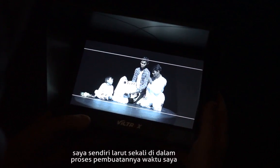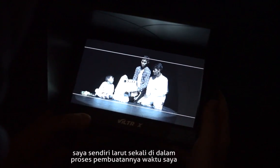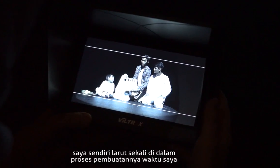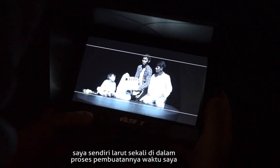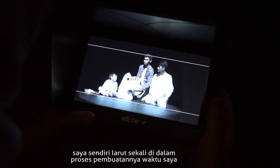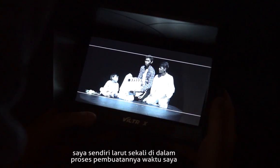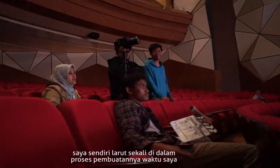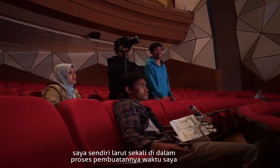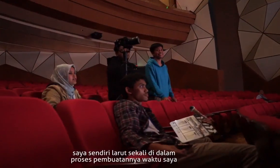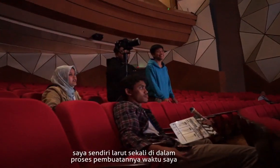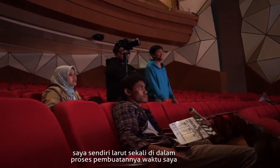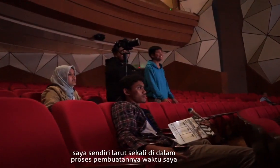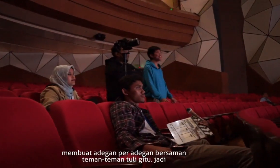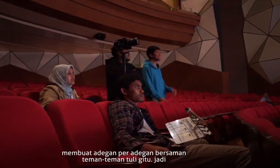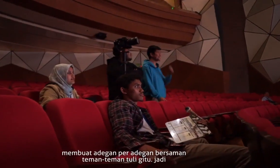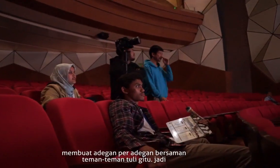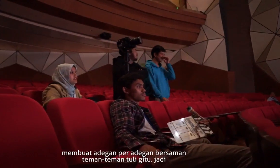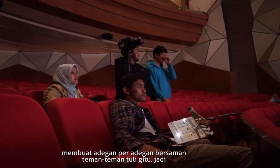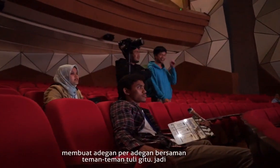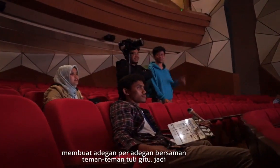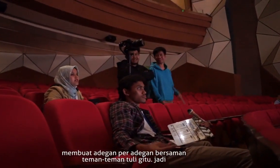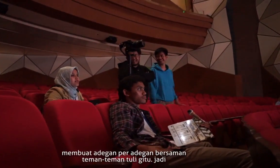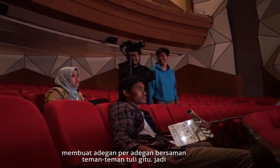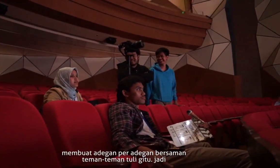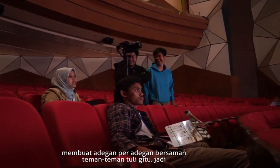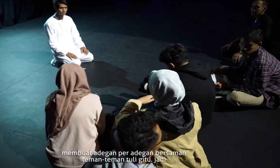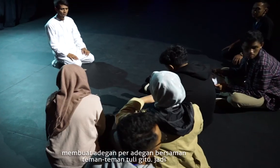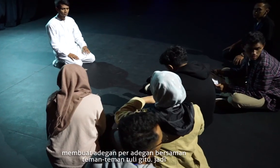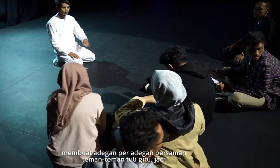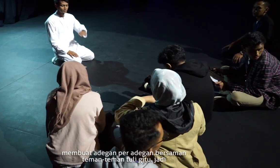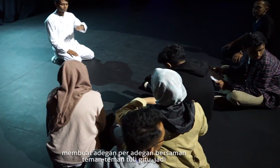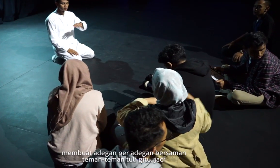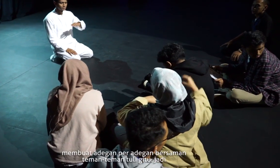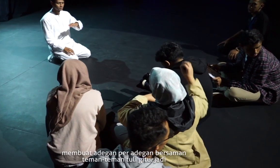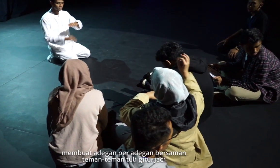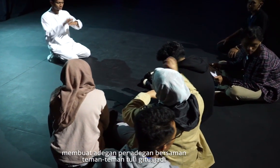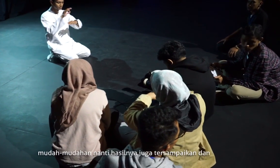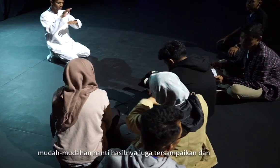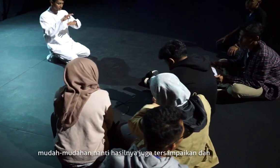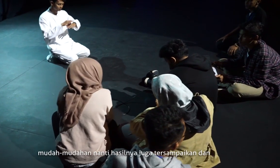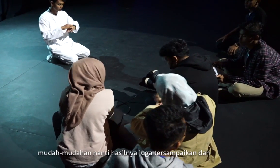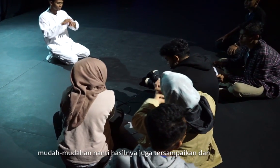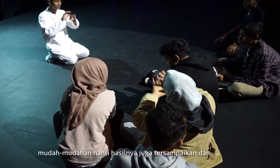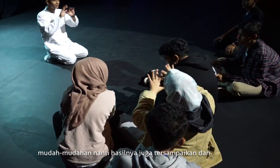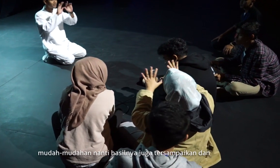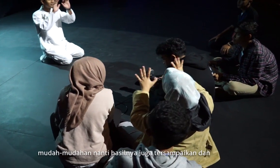proses pembuatannya waktu saya membuat adegan per adegan bersama teman-teman tuli gitu. Jadi mudah-mudahan nanti hasilnya